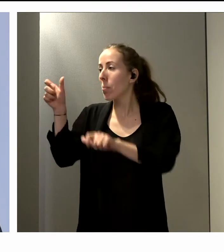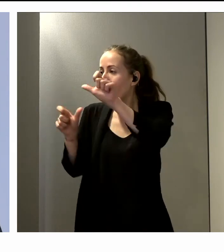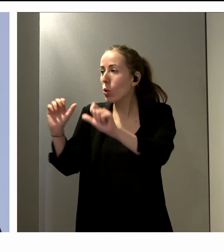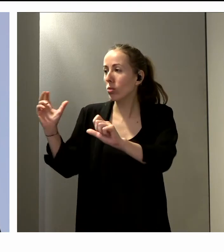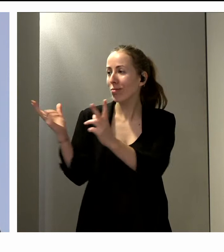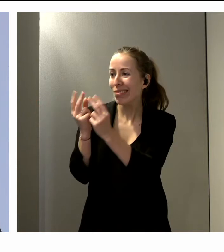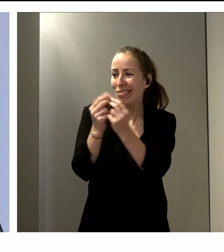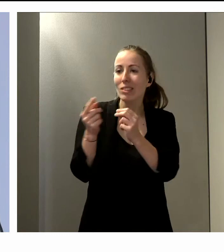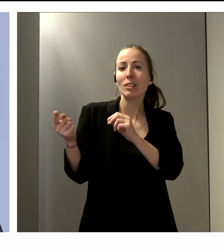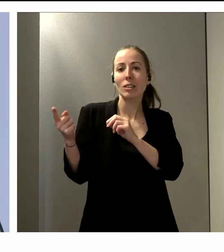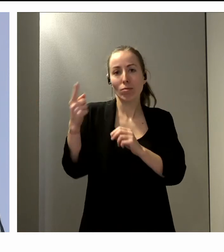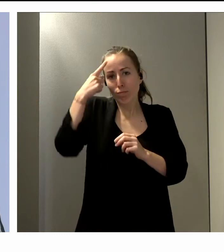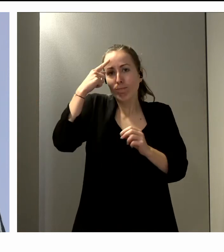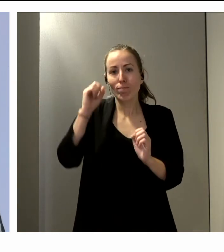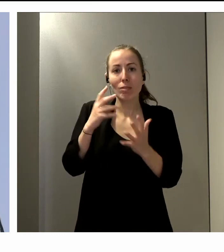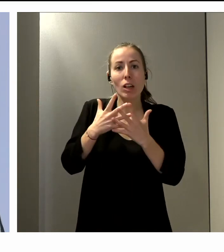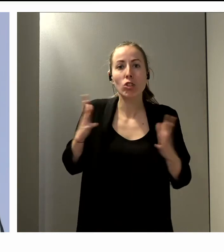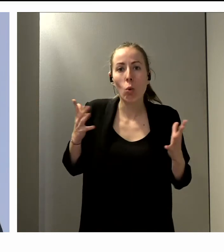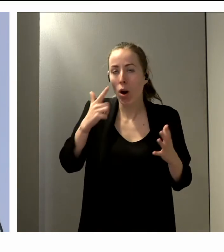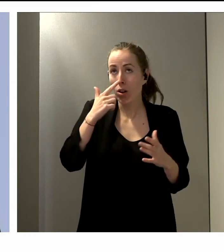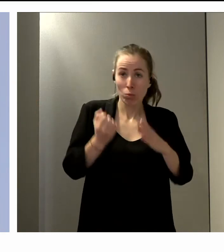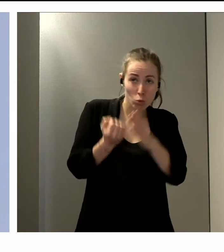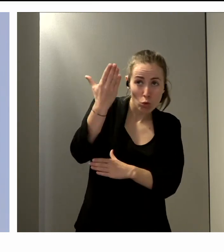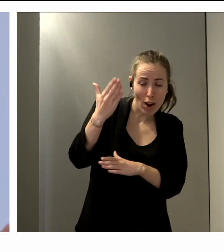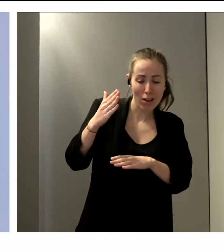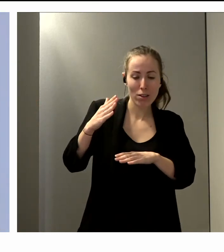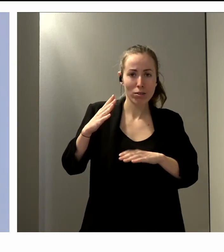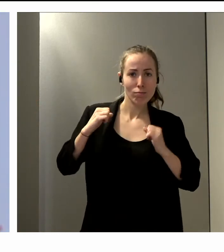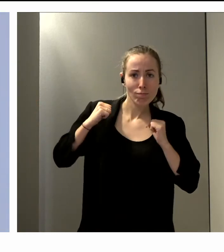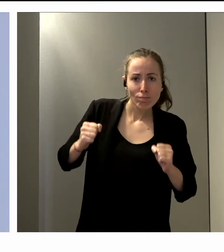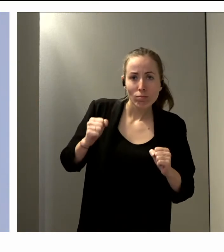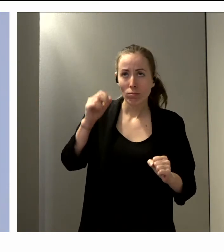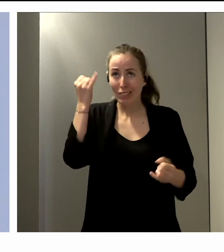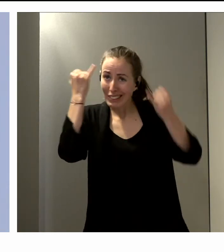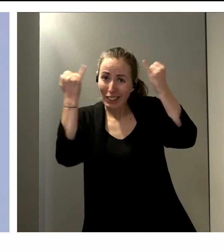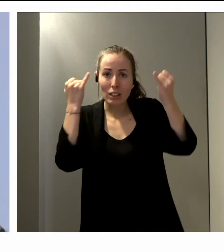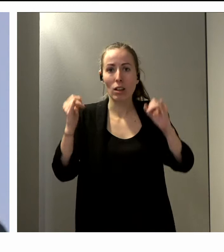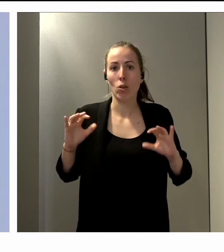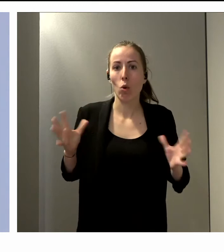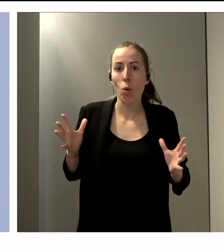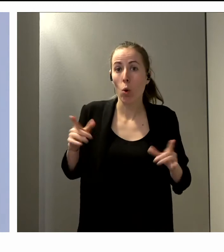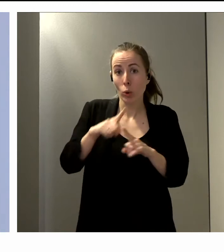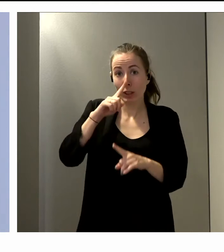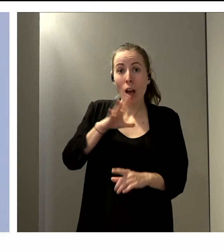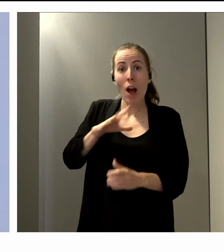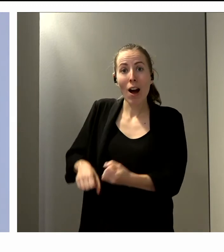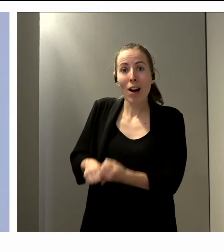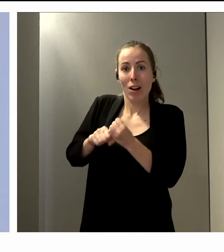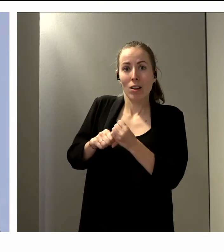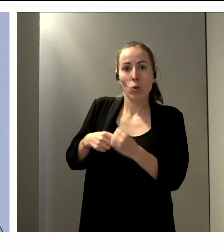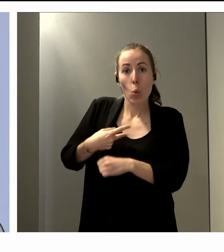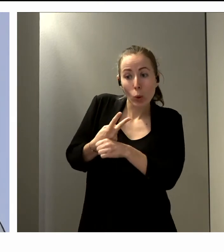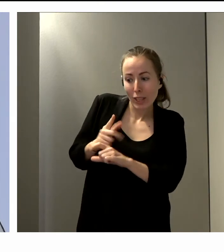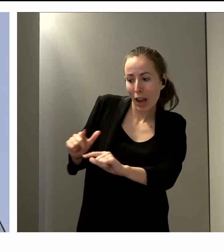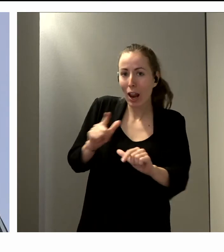quelle nouvelle forme d'engagement on pourrait prendre, et quels appuis possibles, parce qu'on voit aussi dans les différentes interventions qu'il y a des appuis possibles qui